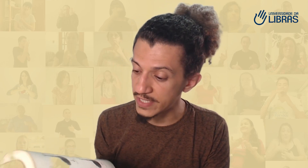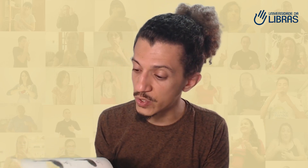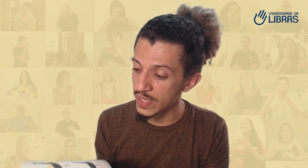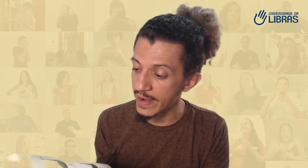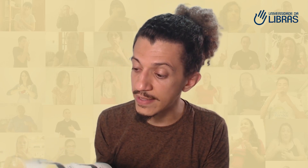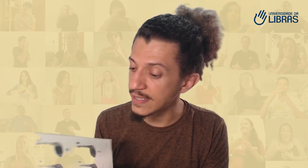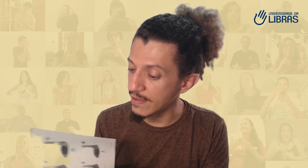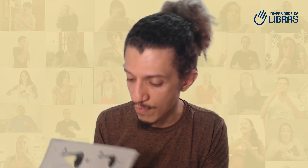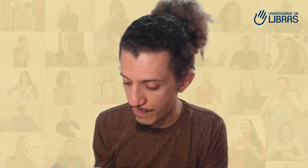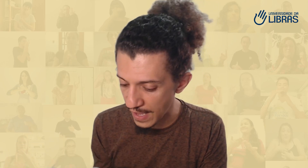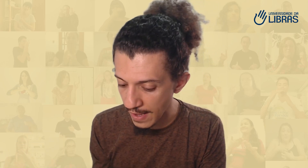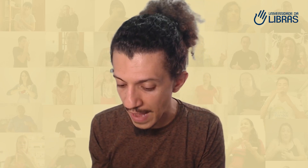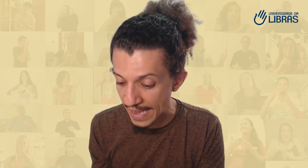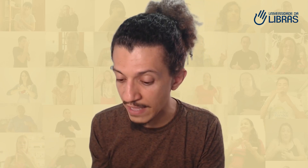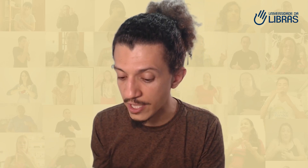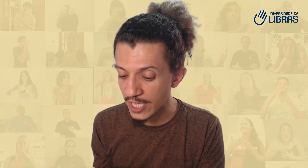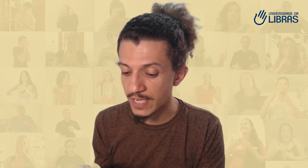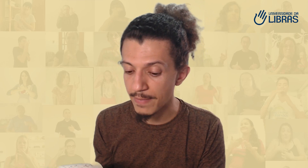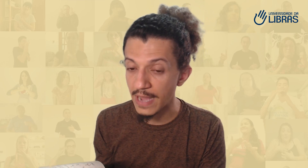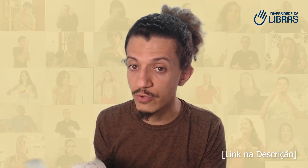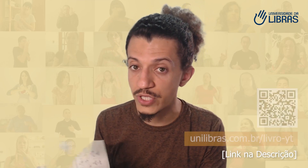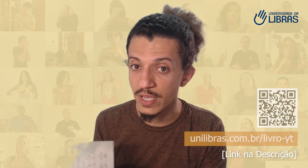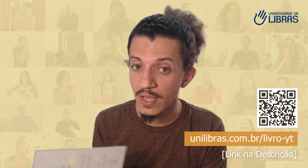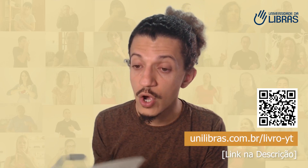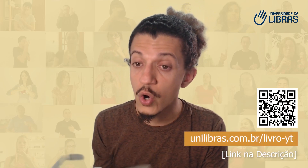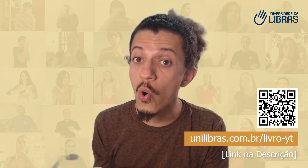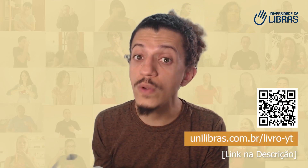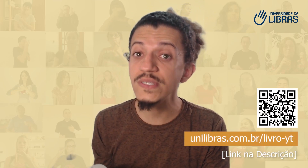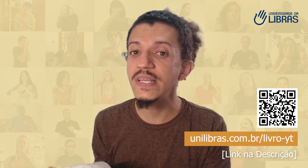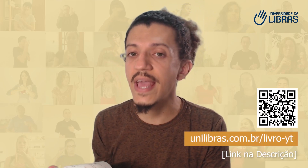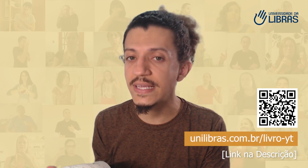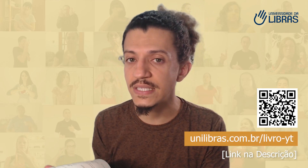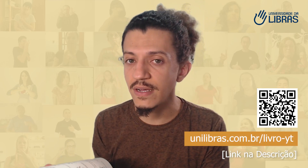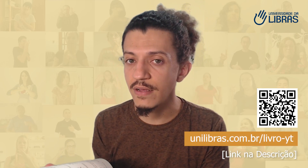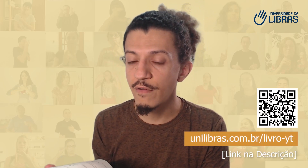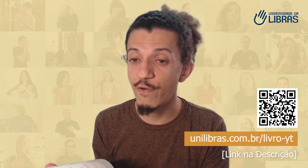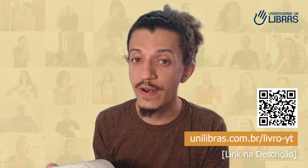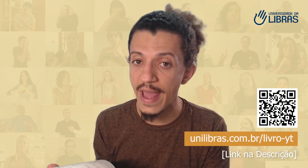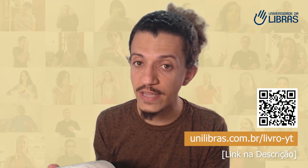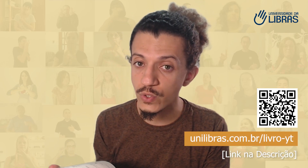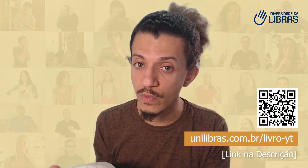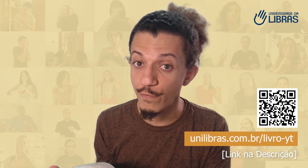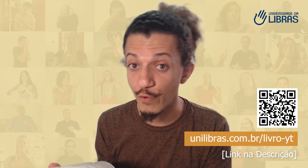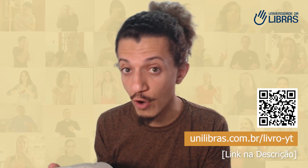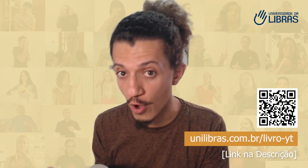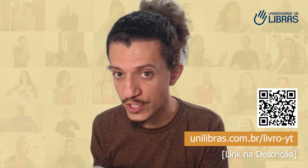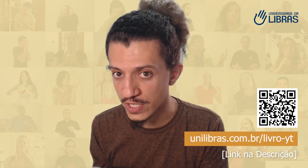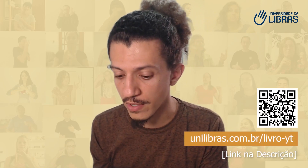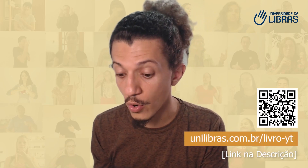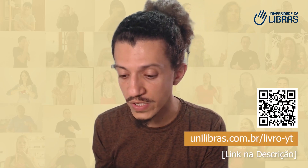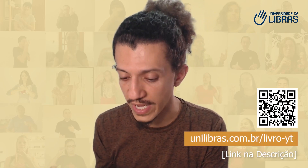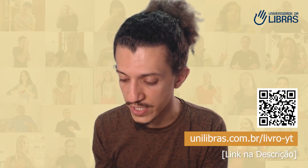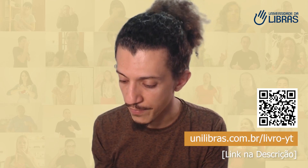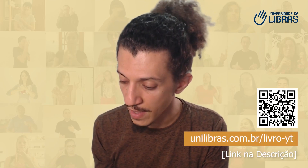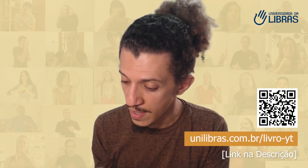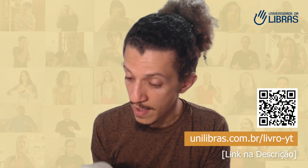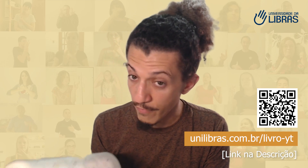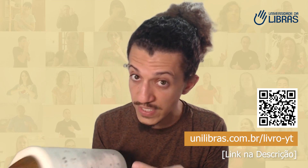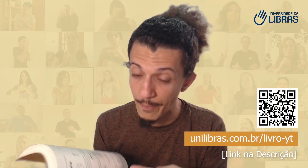te ajudando a desenvolver aquilo que é chamado de consciência fonético-fonológica. Ou seja, você